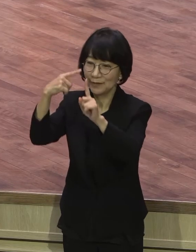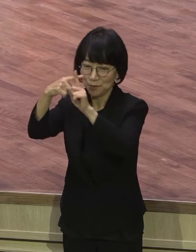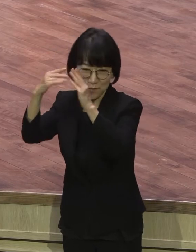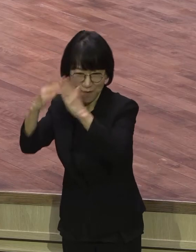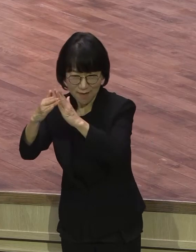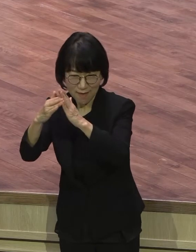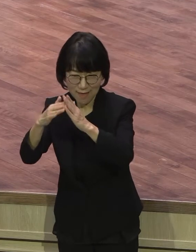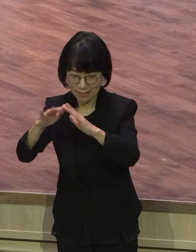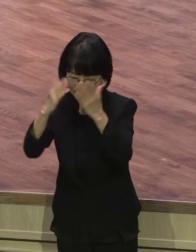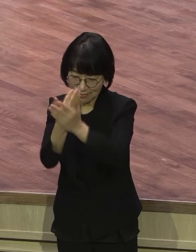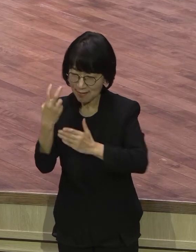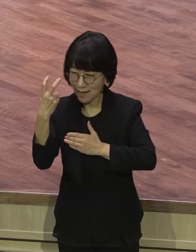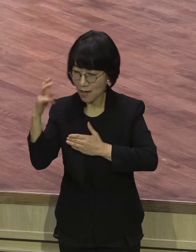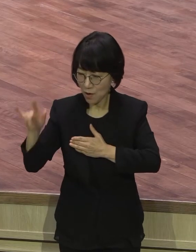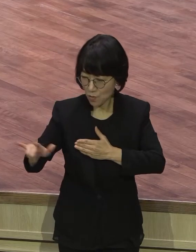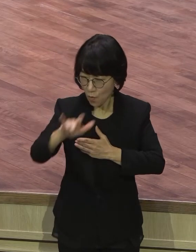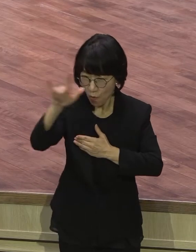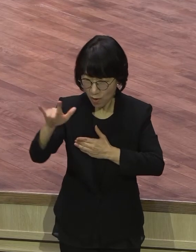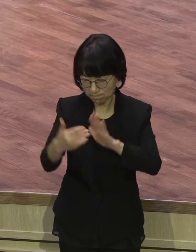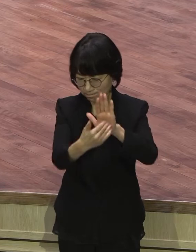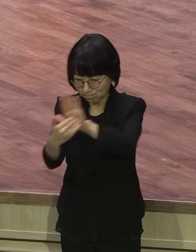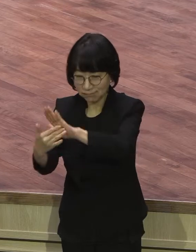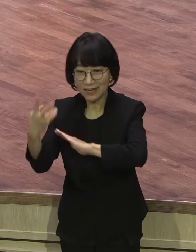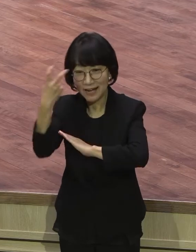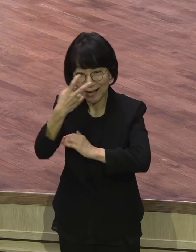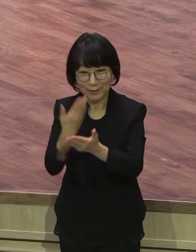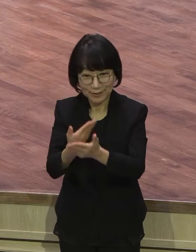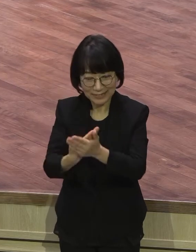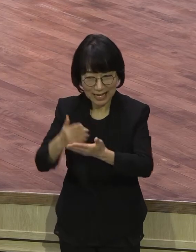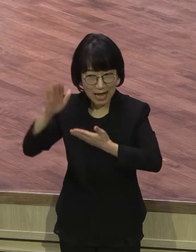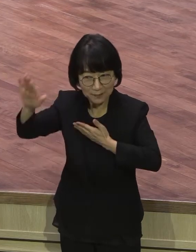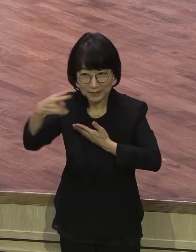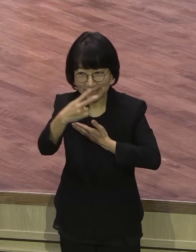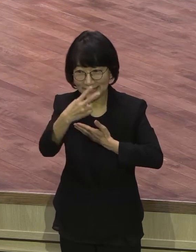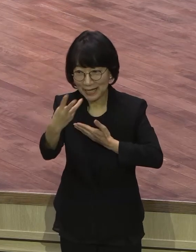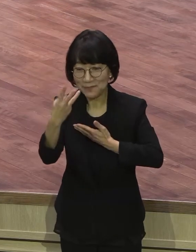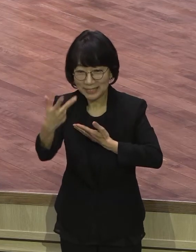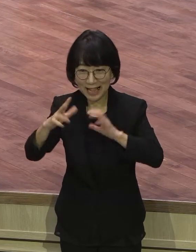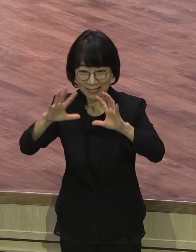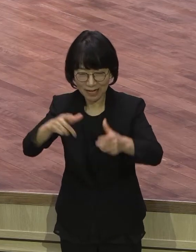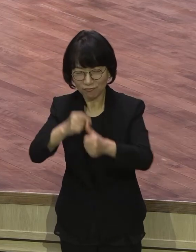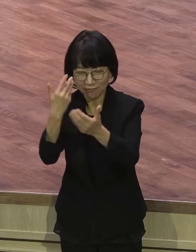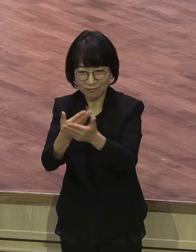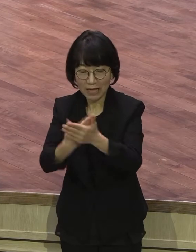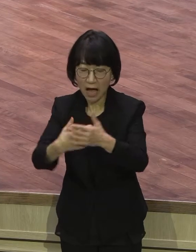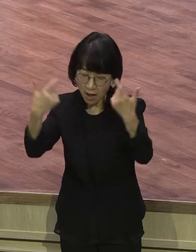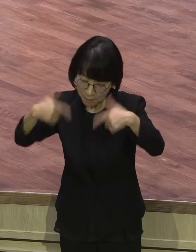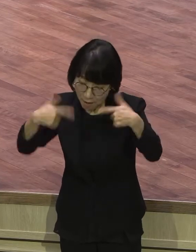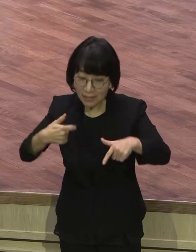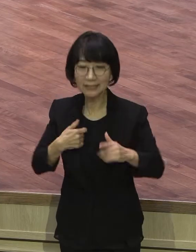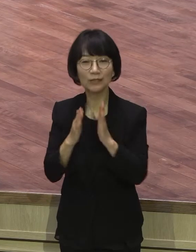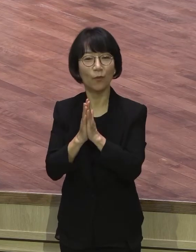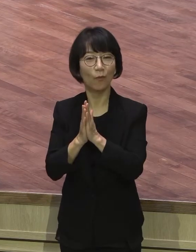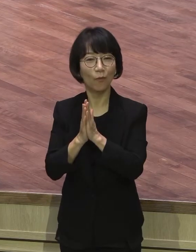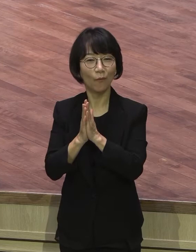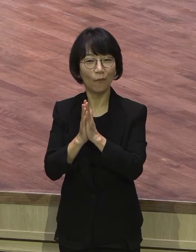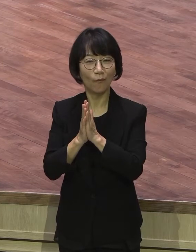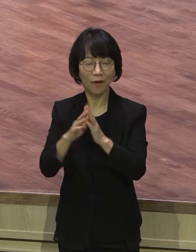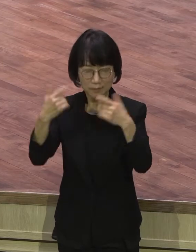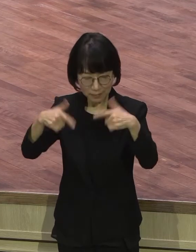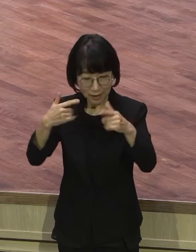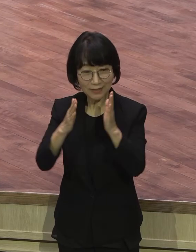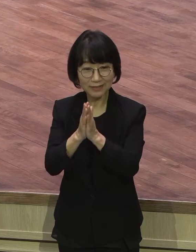가족들을 코로나19 발에서 지켜주셔서 2, 3, 7 나라 살리는데 앞장서게 하여 주옵소서. 2, 3, 7 나라가 주님의 명령이기